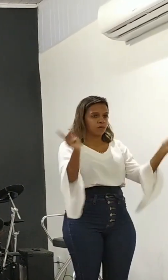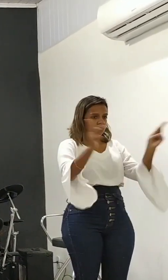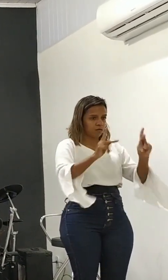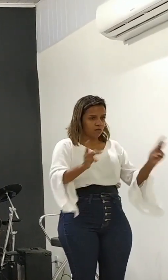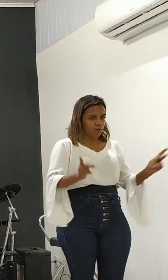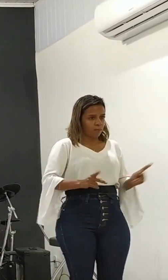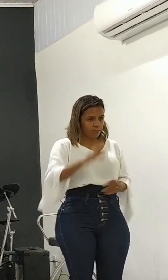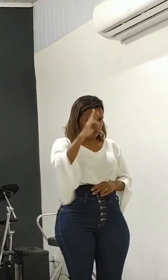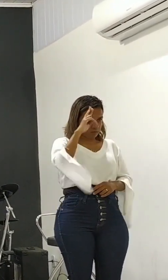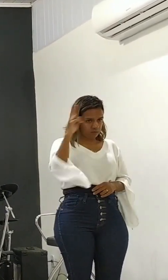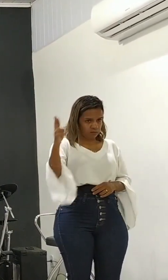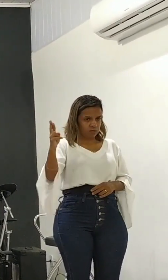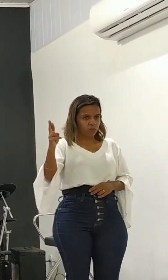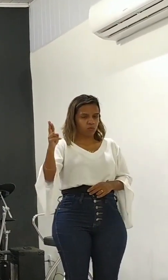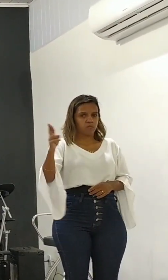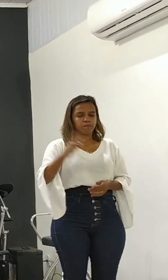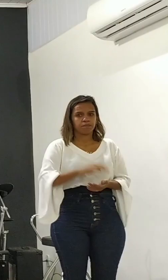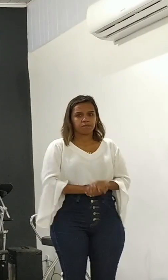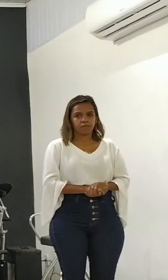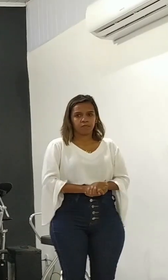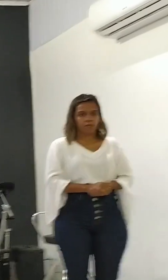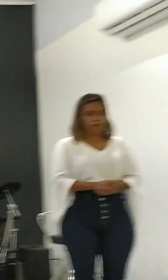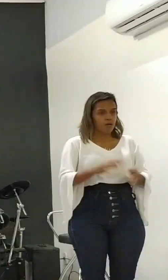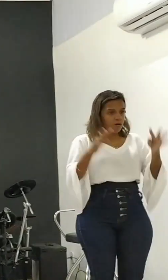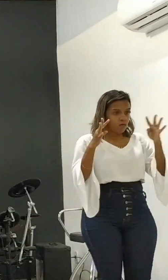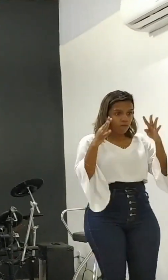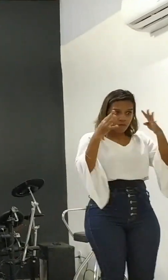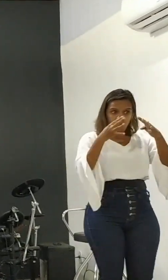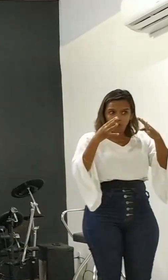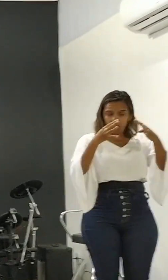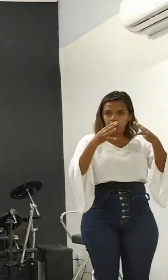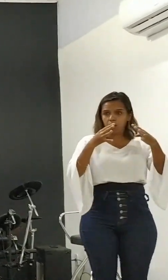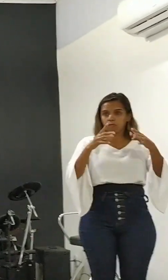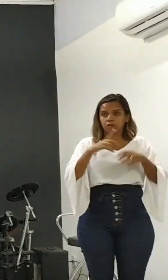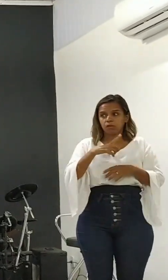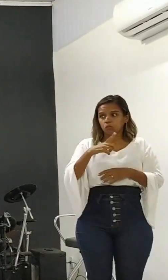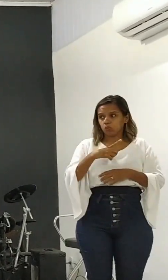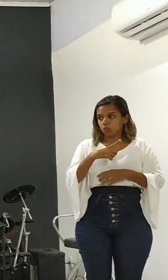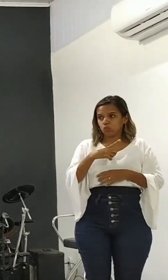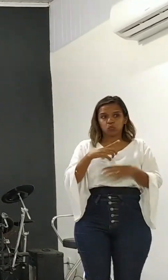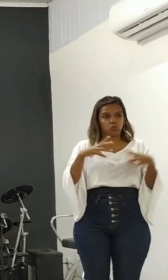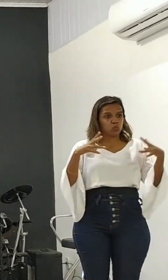Senhor com os irmãos. Esse irmão fica bem atento, que ele tem tudo a ver.